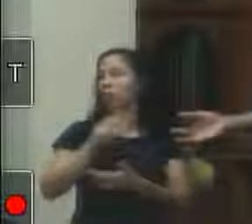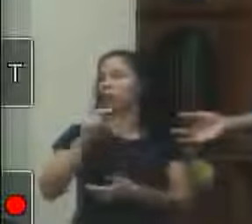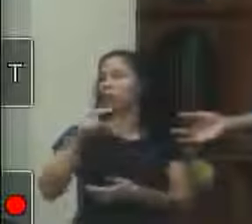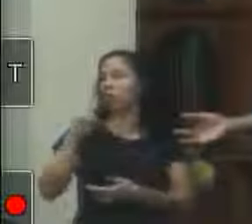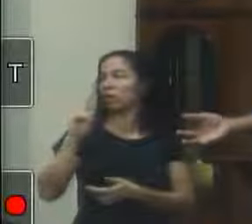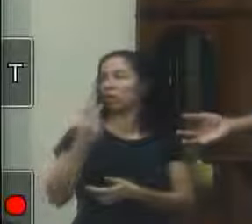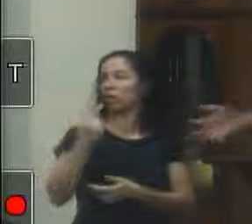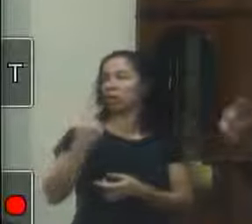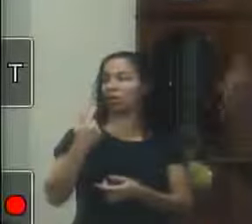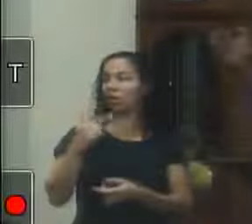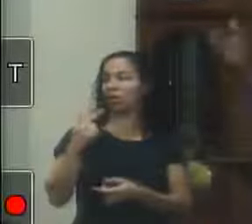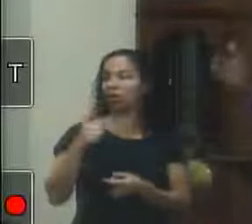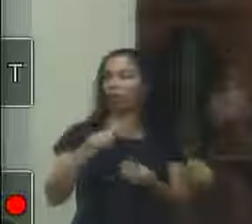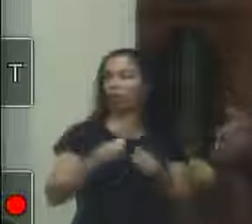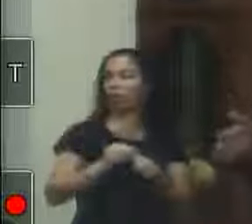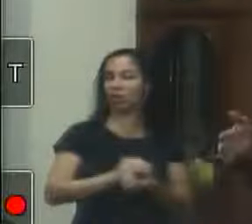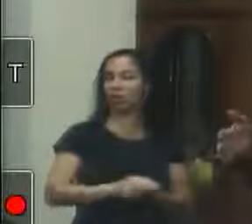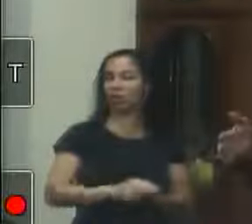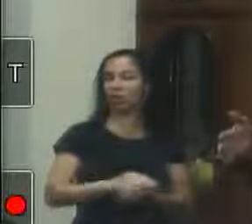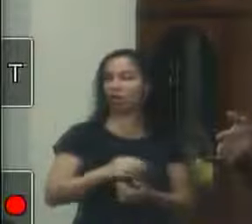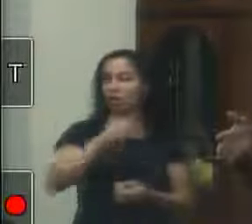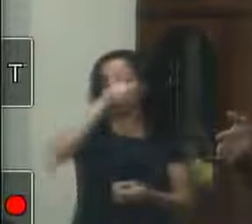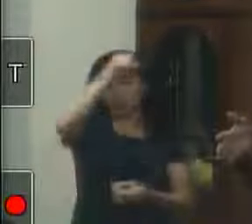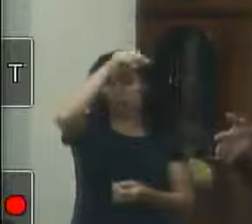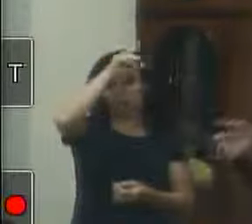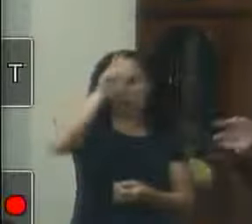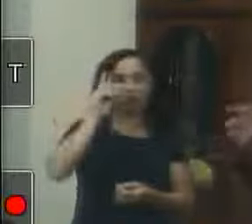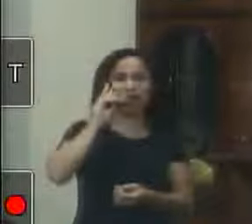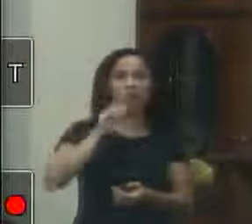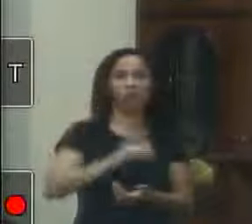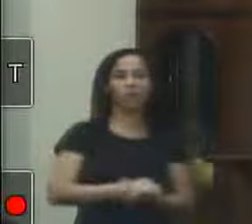melhor, pô. Então, o prefeito está certo nesse ponto de vista.